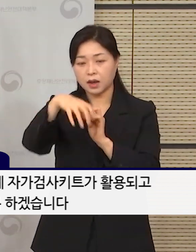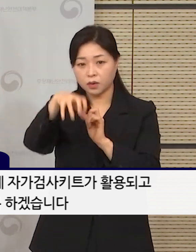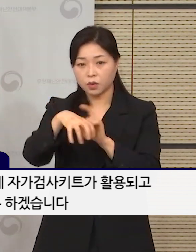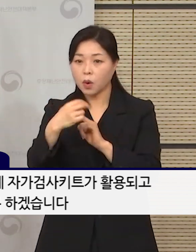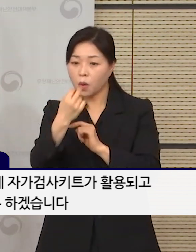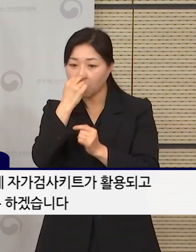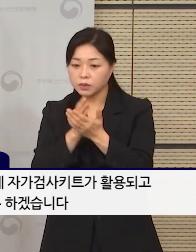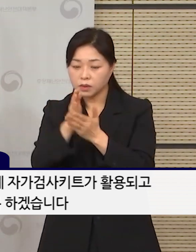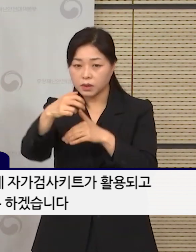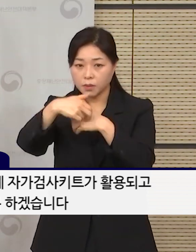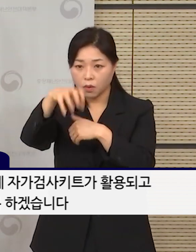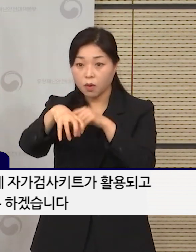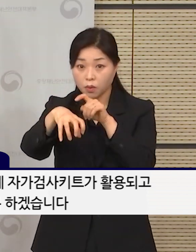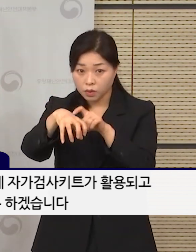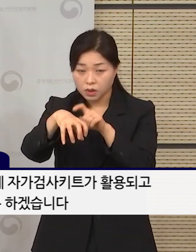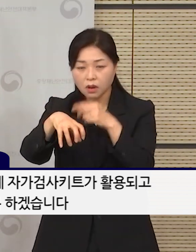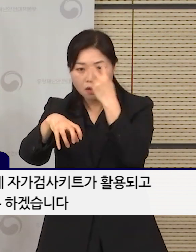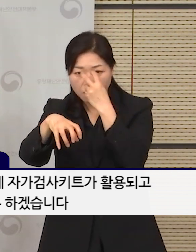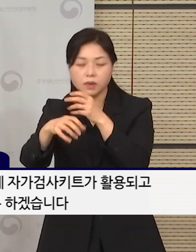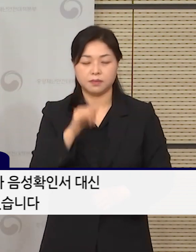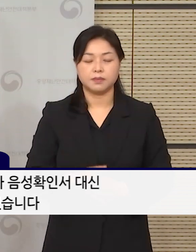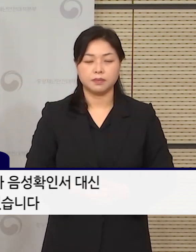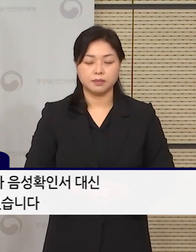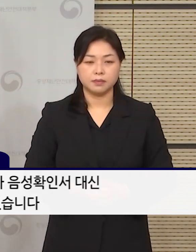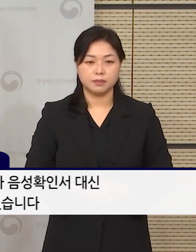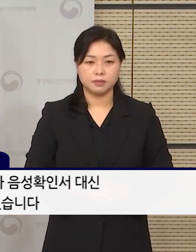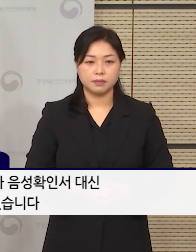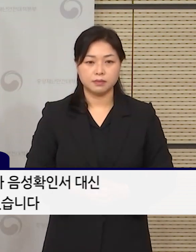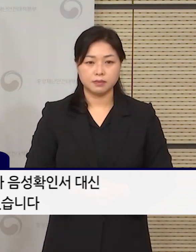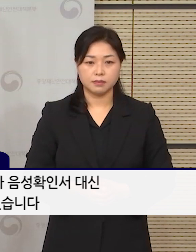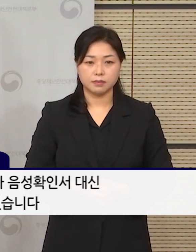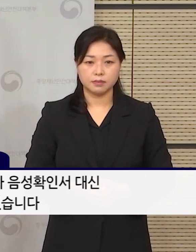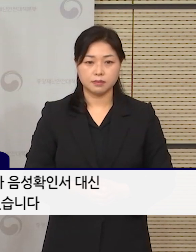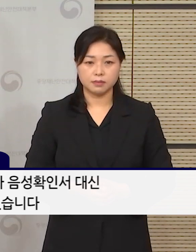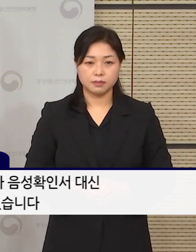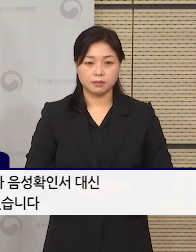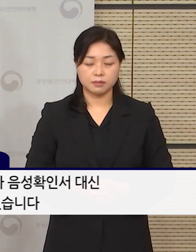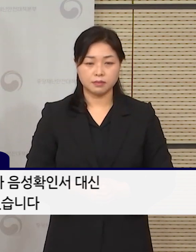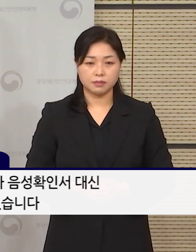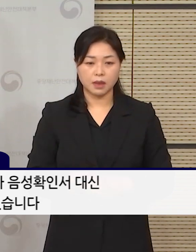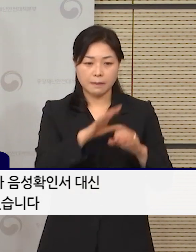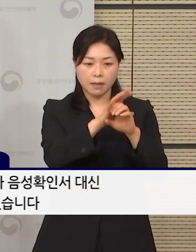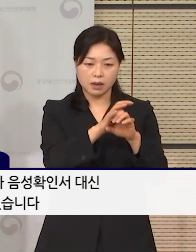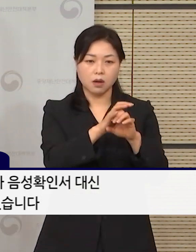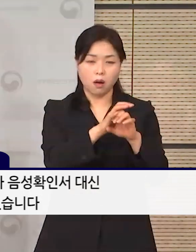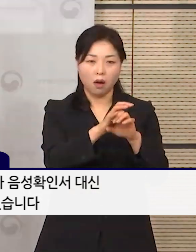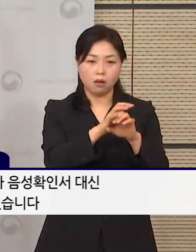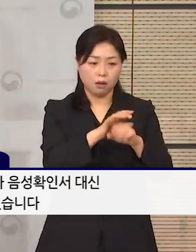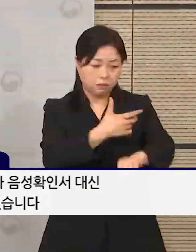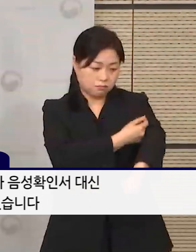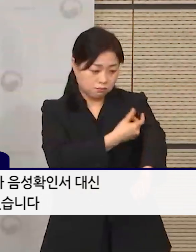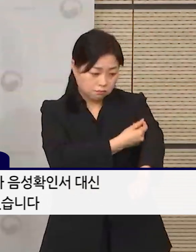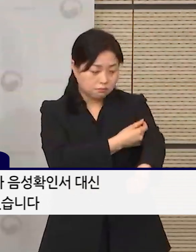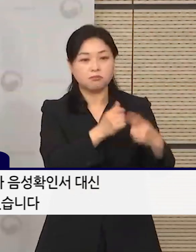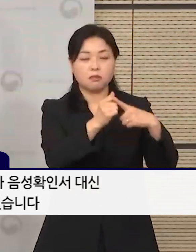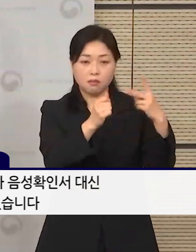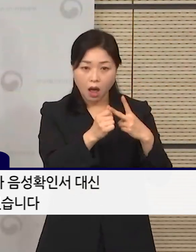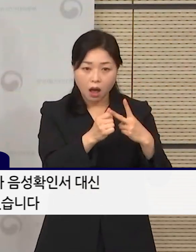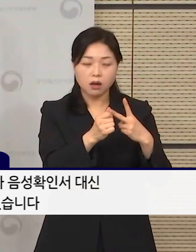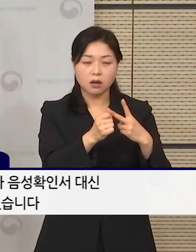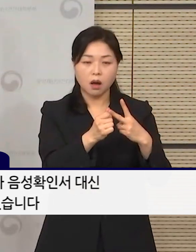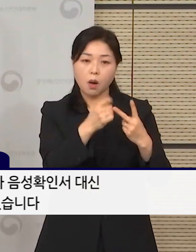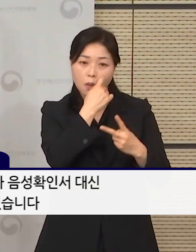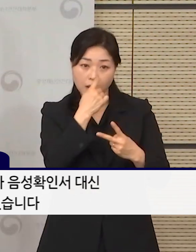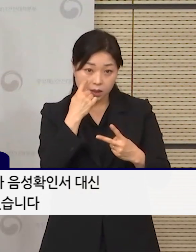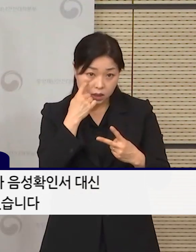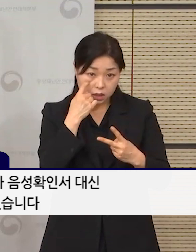클리닉의 역할도 보다 확대하도록 하겠습니다. 방역패스 확인을 위한 음성 확인서는 이제 PCR 검사 음성